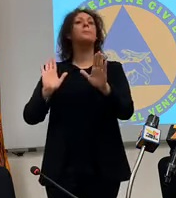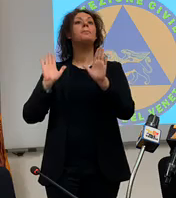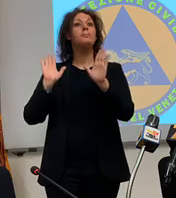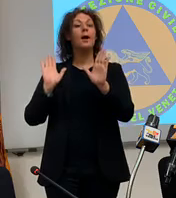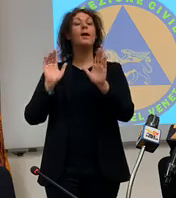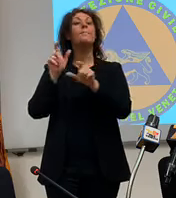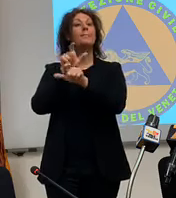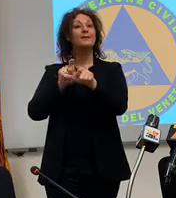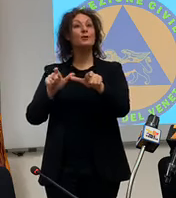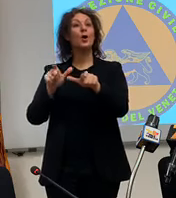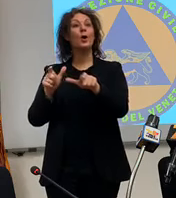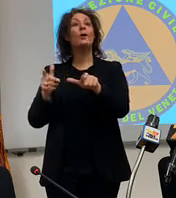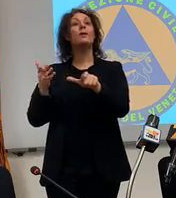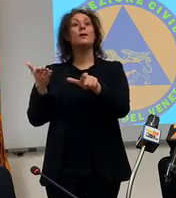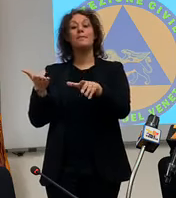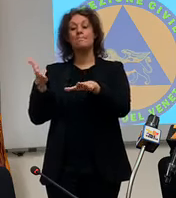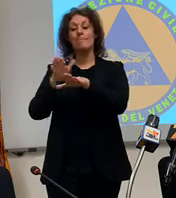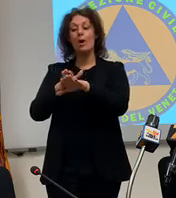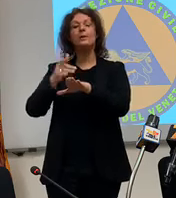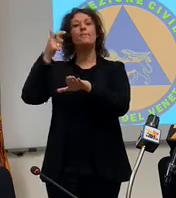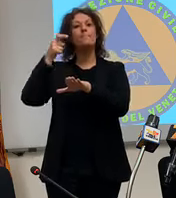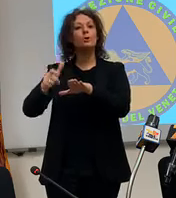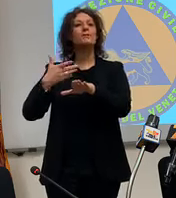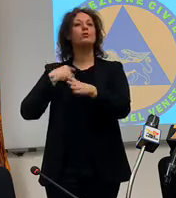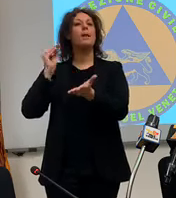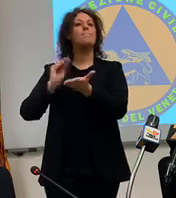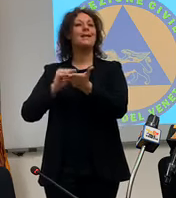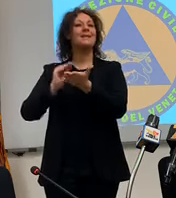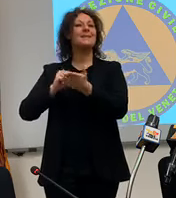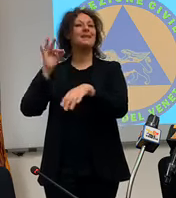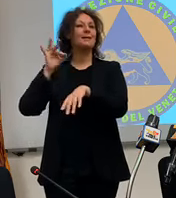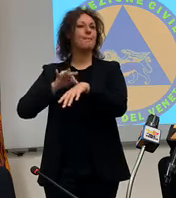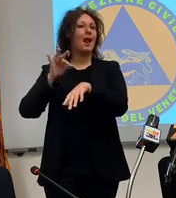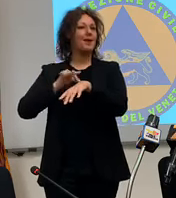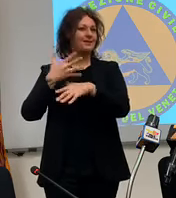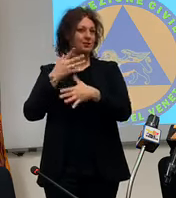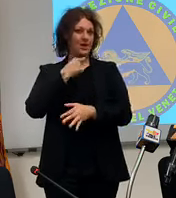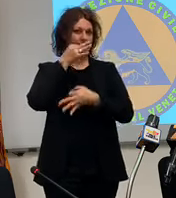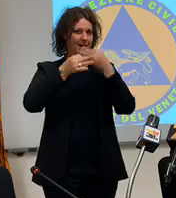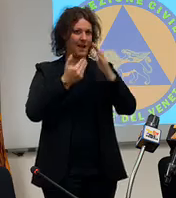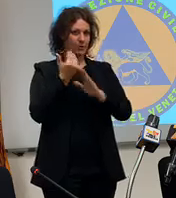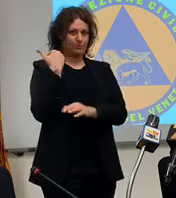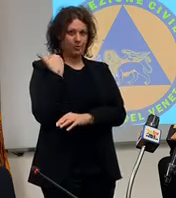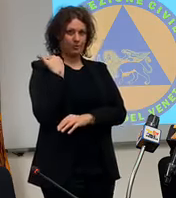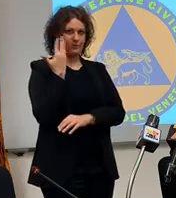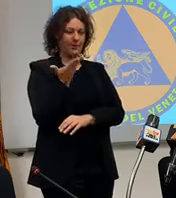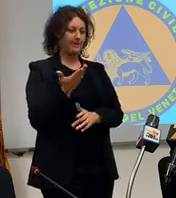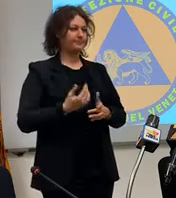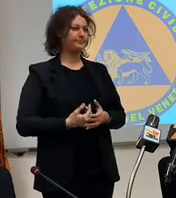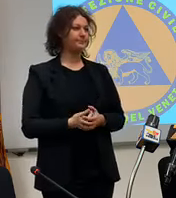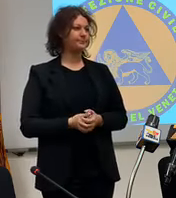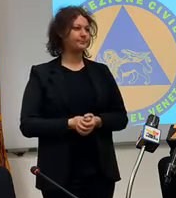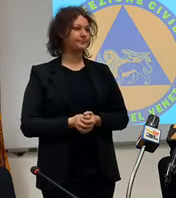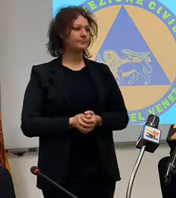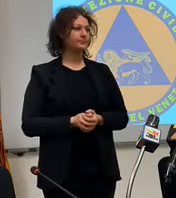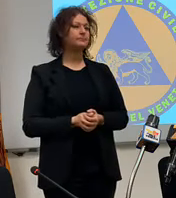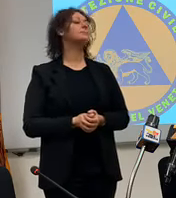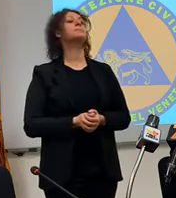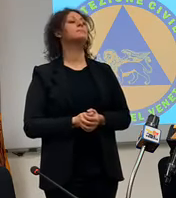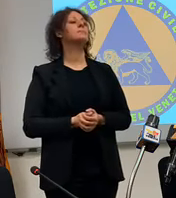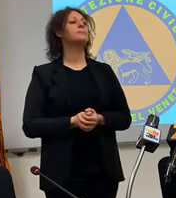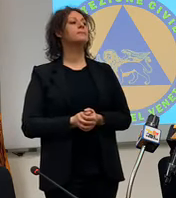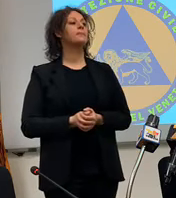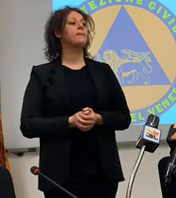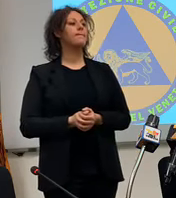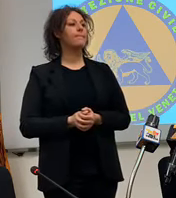causa avevano le malattie croniche di cui vi ho detto prima lei A questo proposito ipotizza che si tratti di un